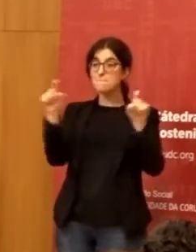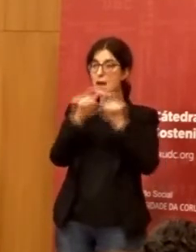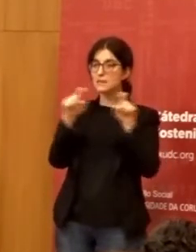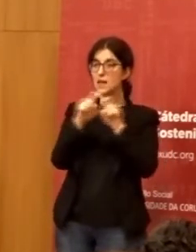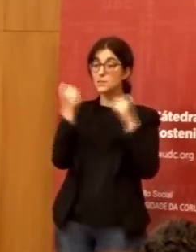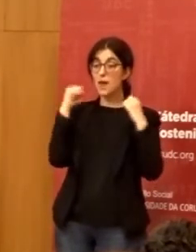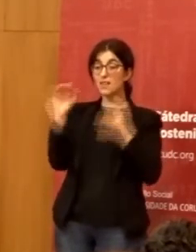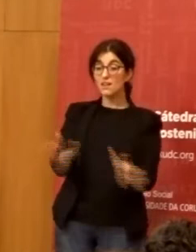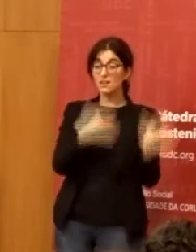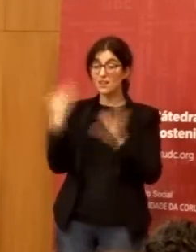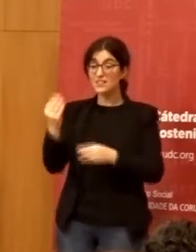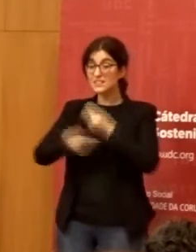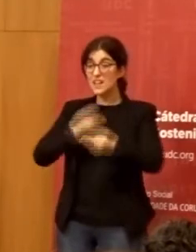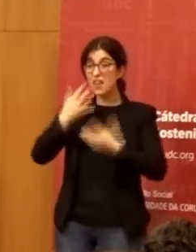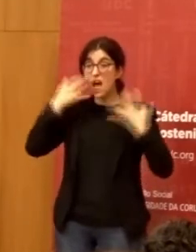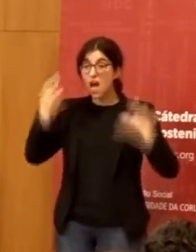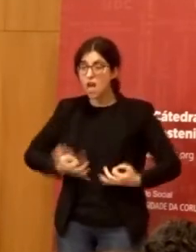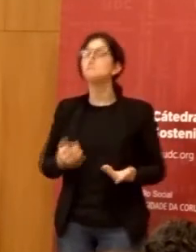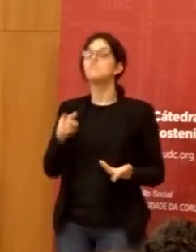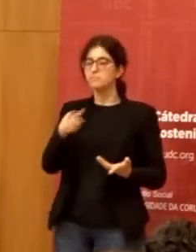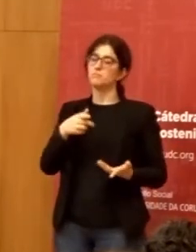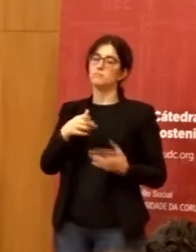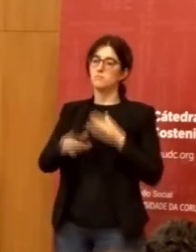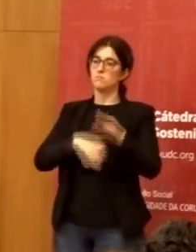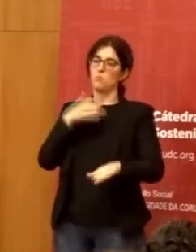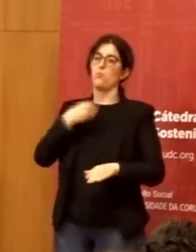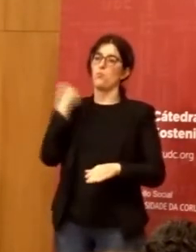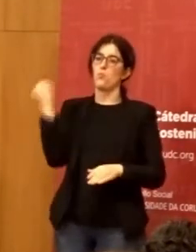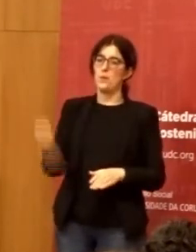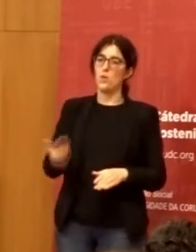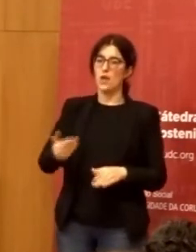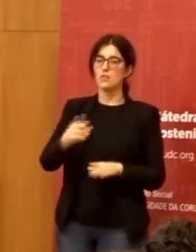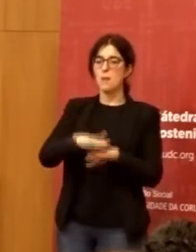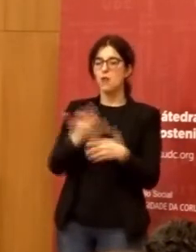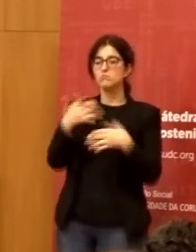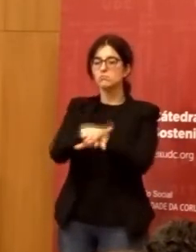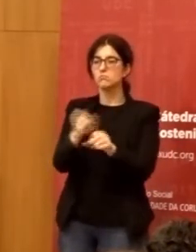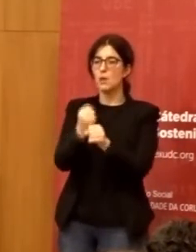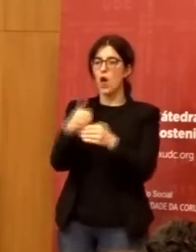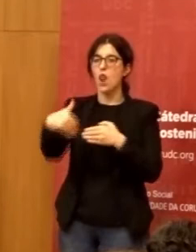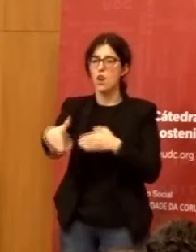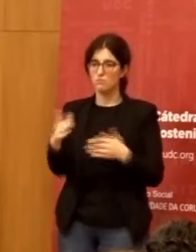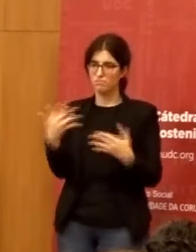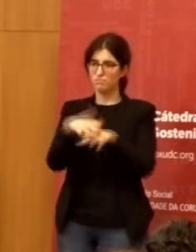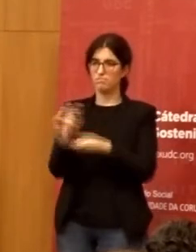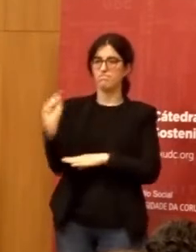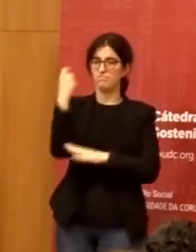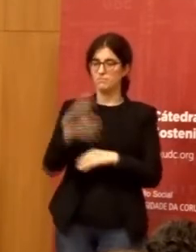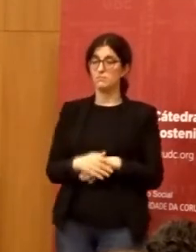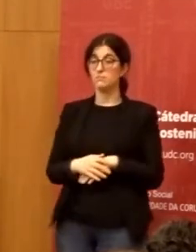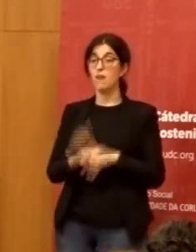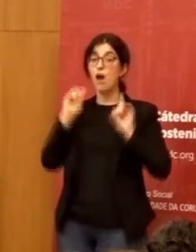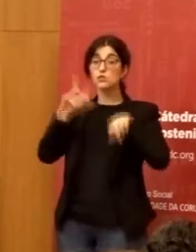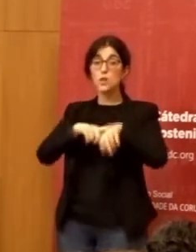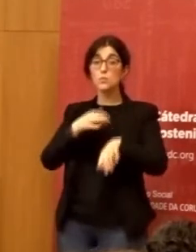muy importante para que luego puedan conseguir esa inserción laboral. Y si hay tiempo,